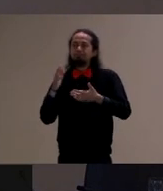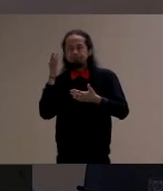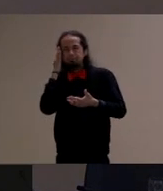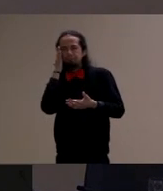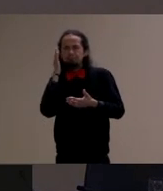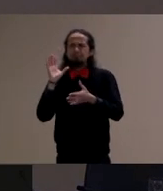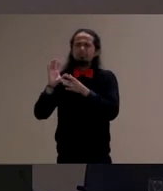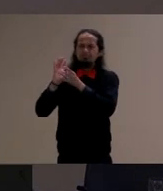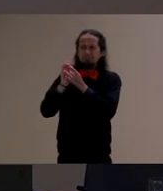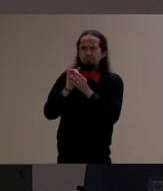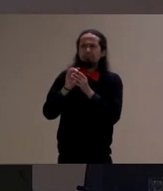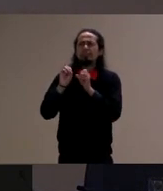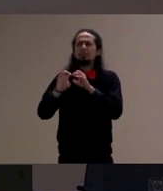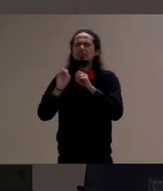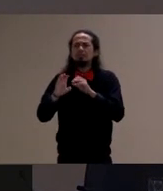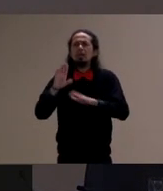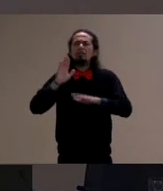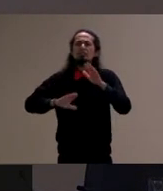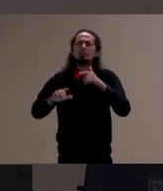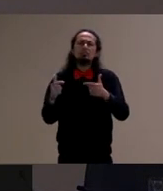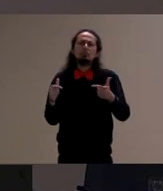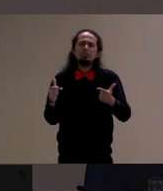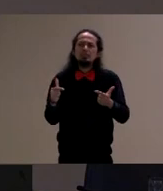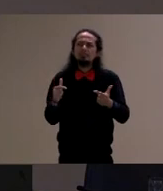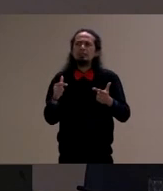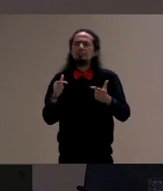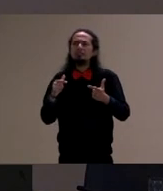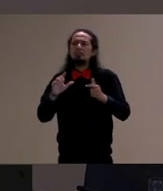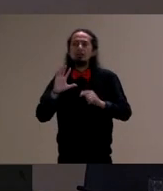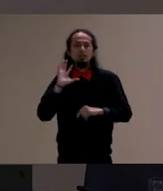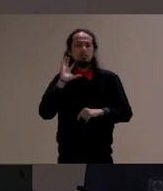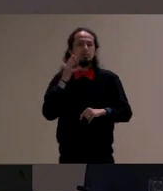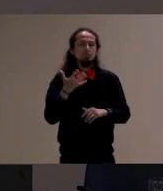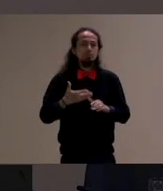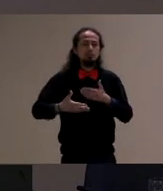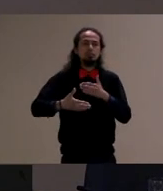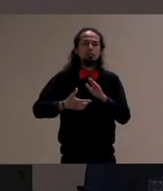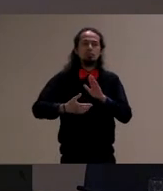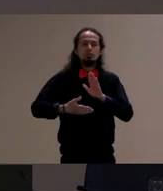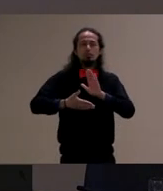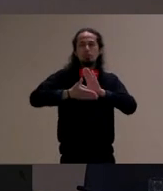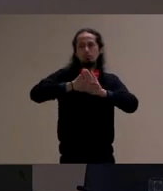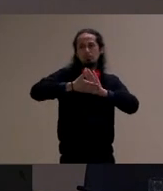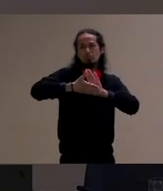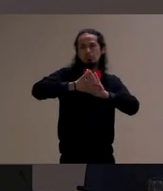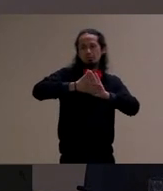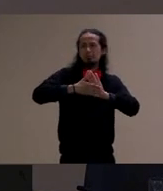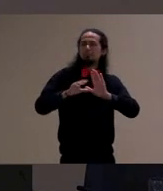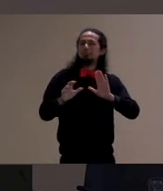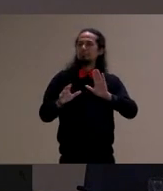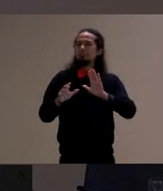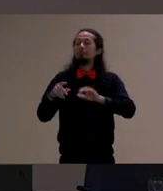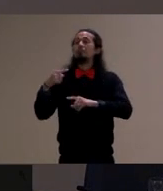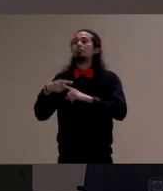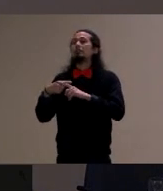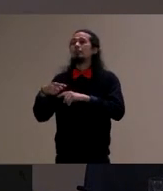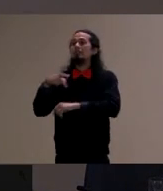é implicância no processo proposto né a pedagogia tem essa